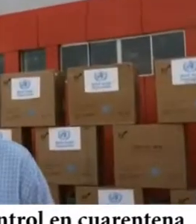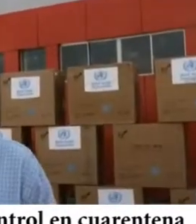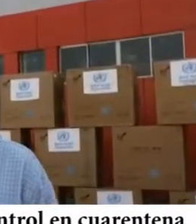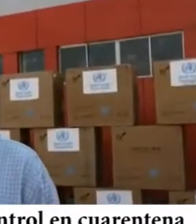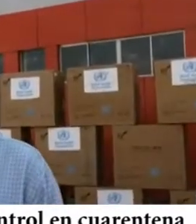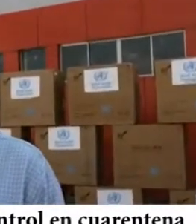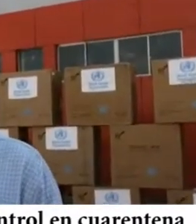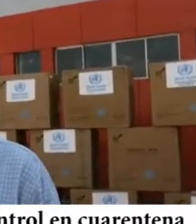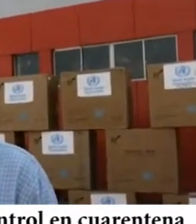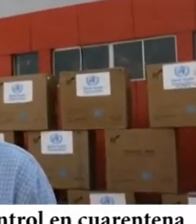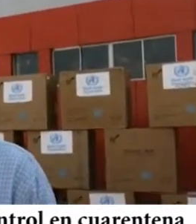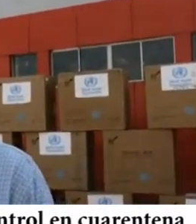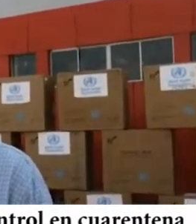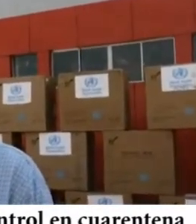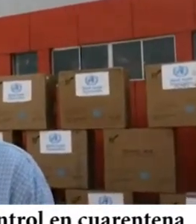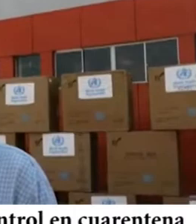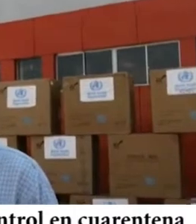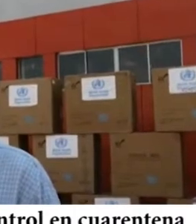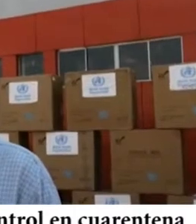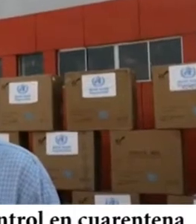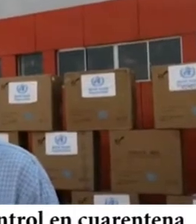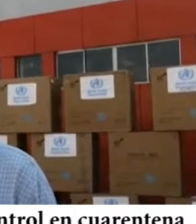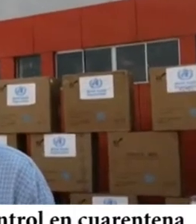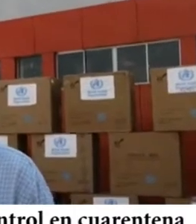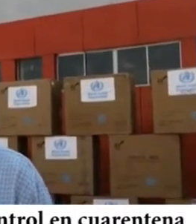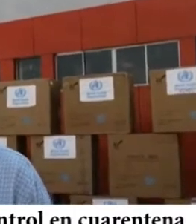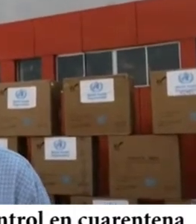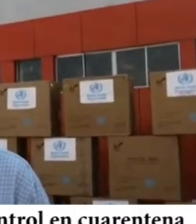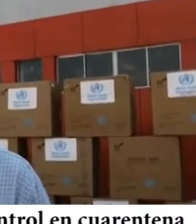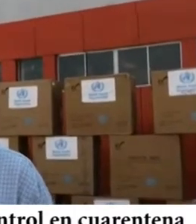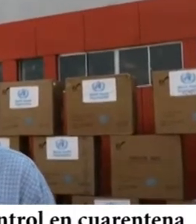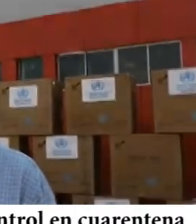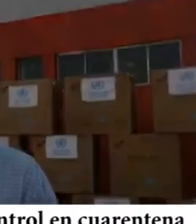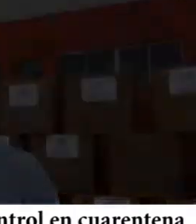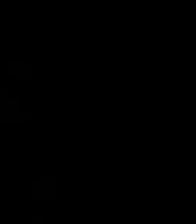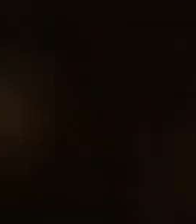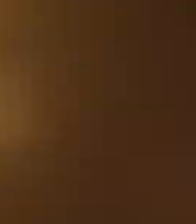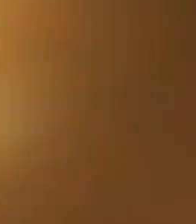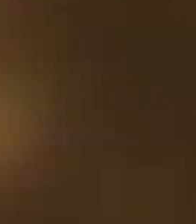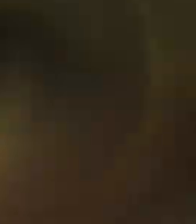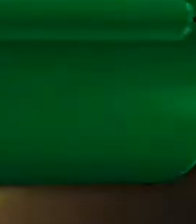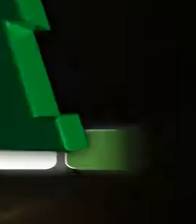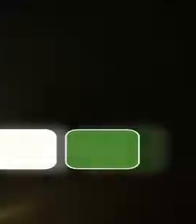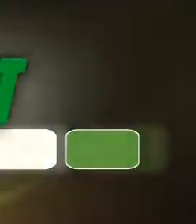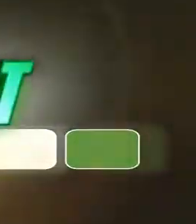vamos a continuar apoyando en lo que significa proteger la salud del pueblo potosino.